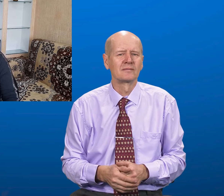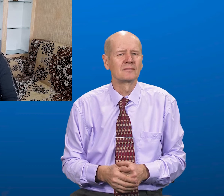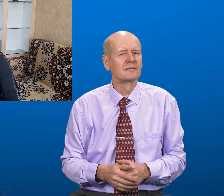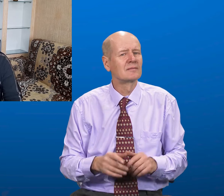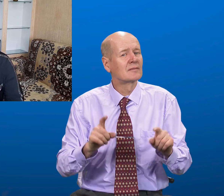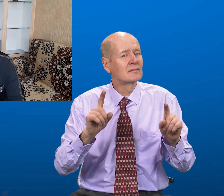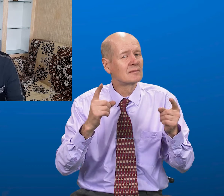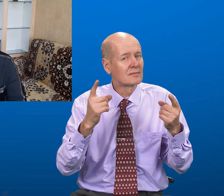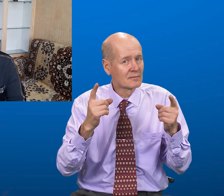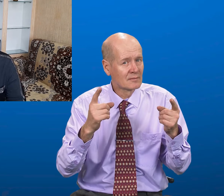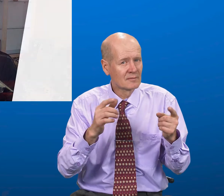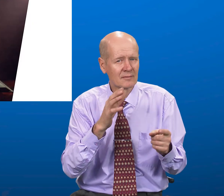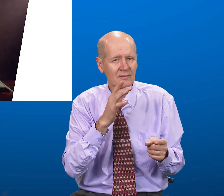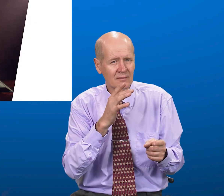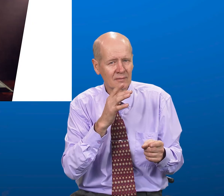вопросы.